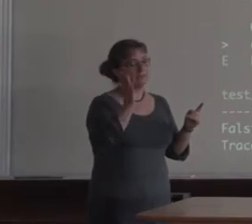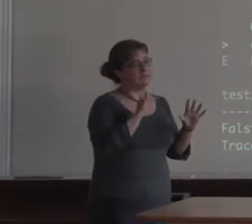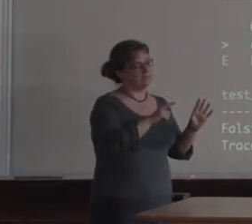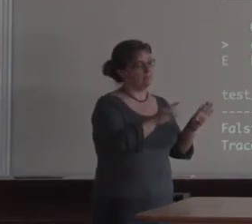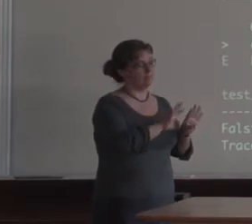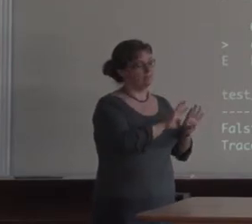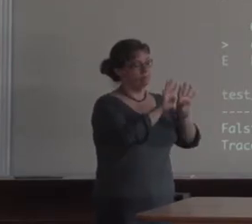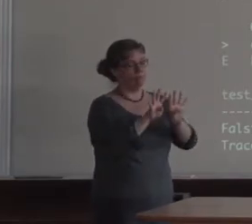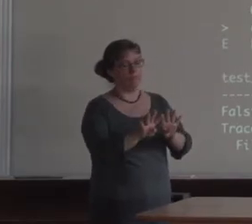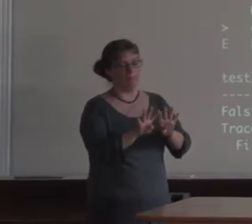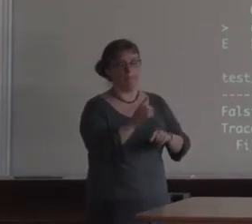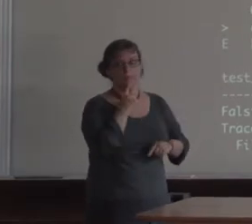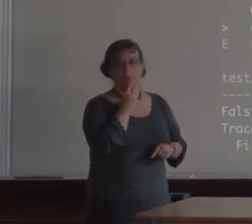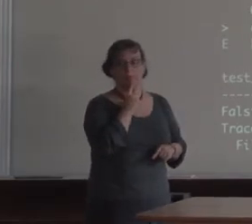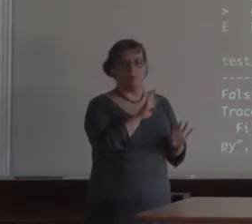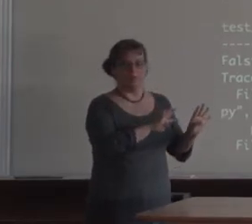Ok.